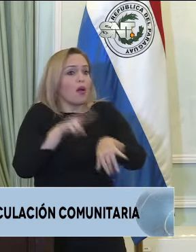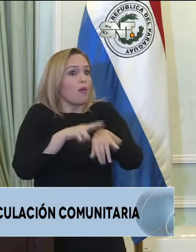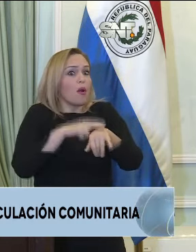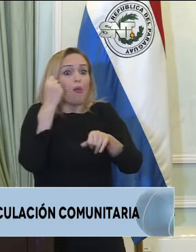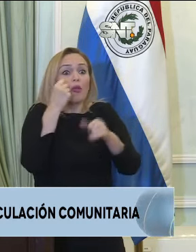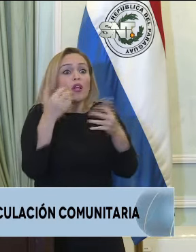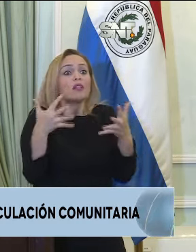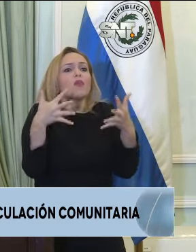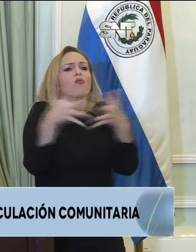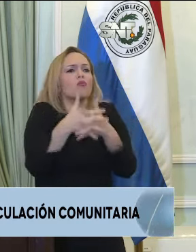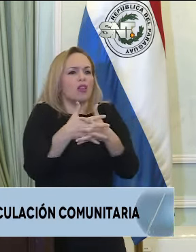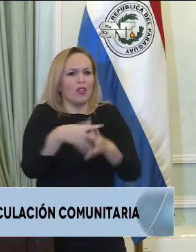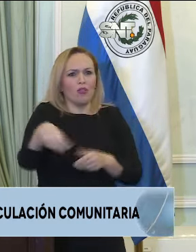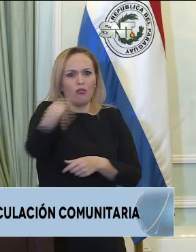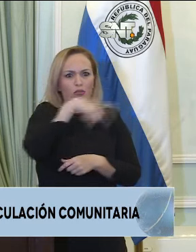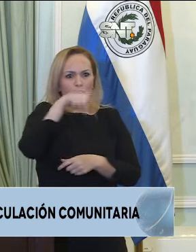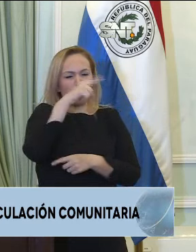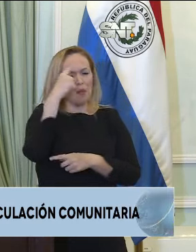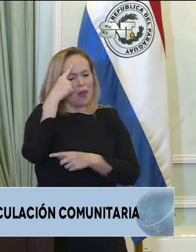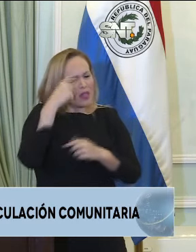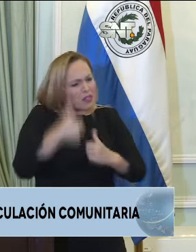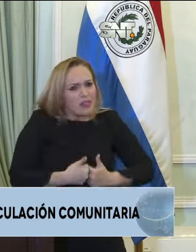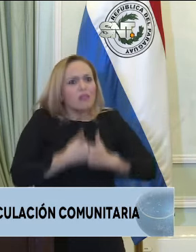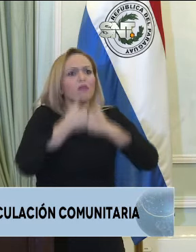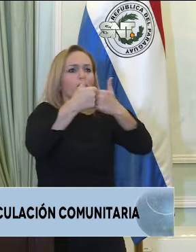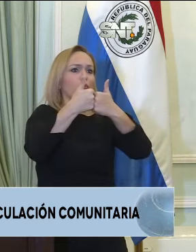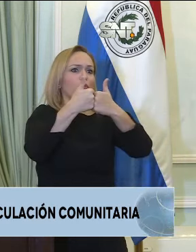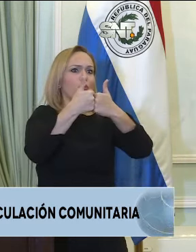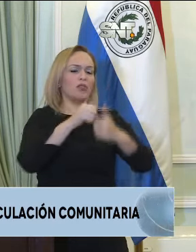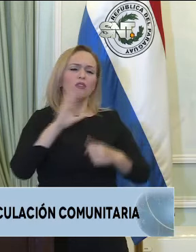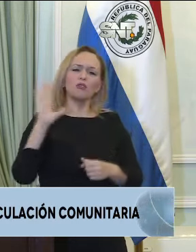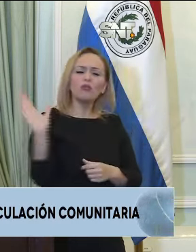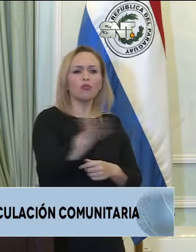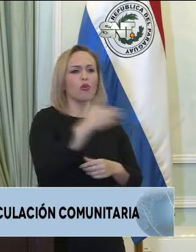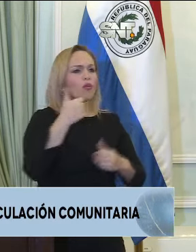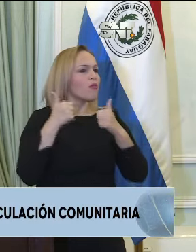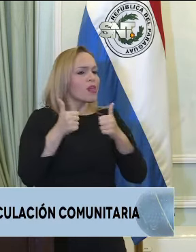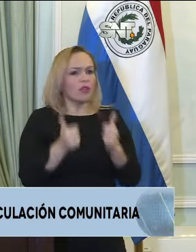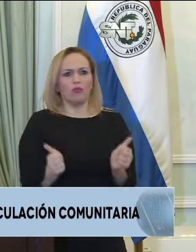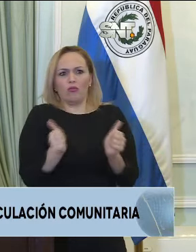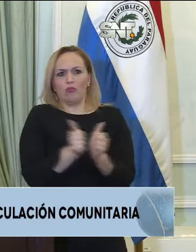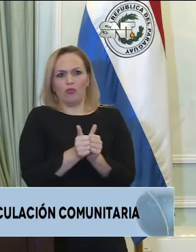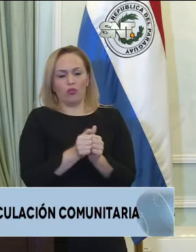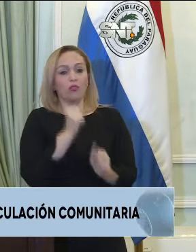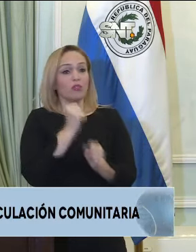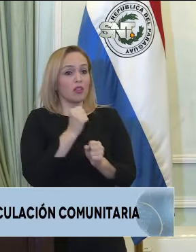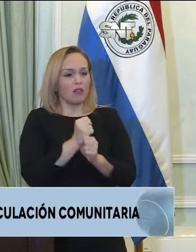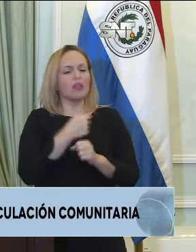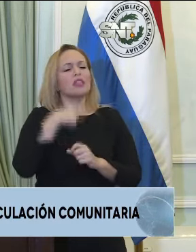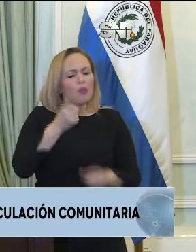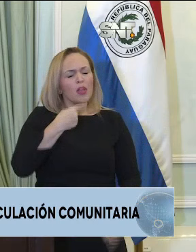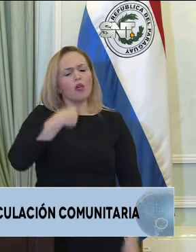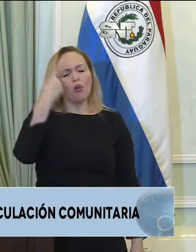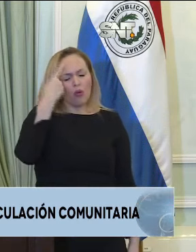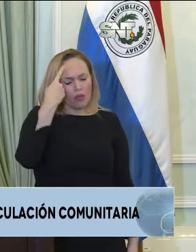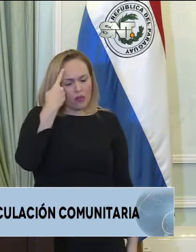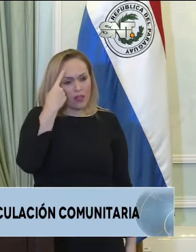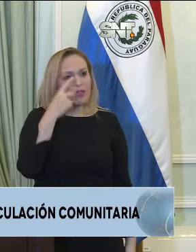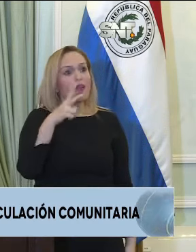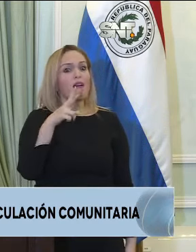unidos y pensando, como dice el presidente, en el todo, en el conjunto. Estamos también conscientes de que hay